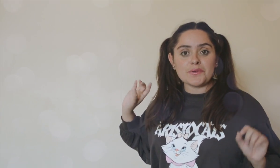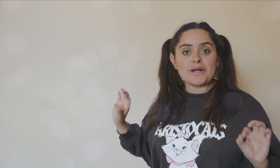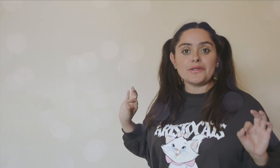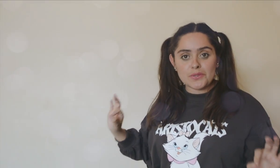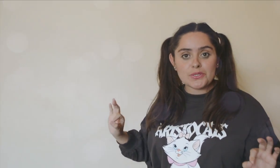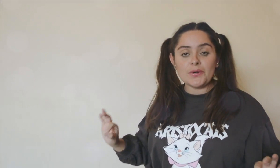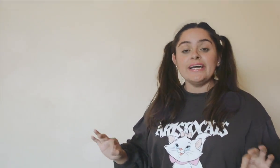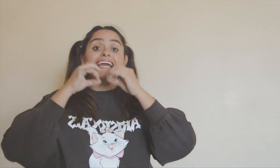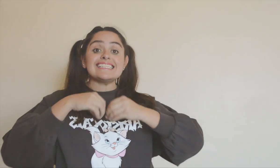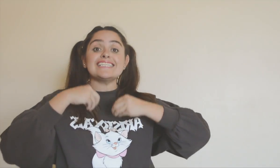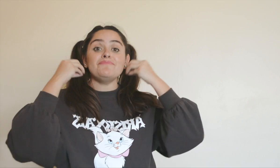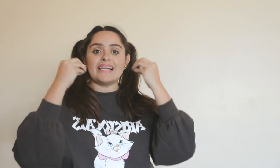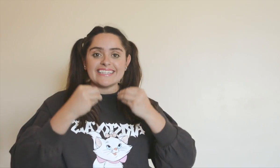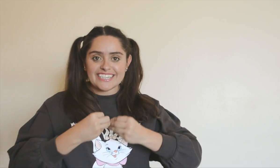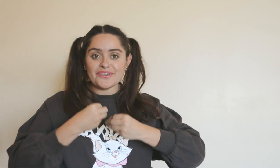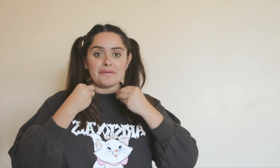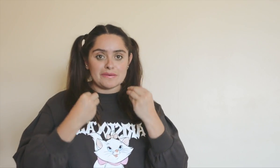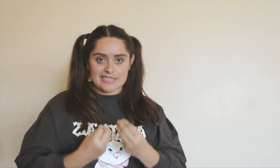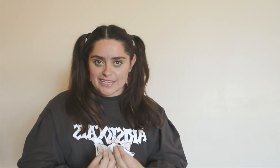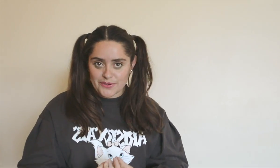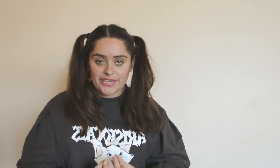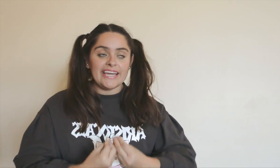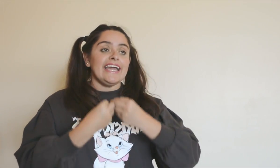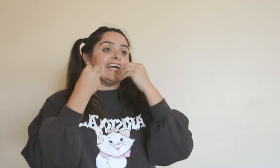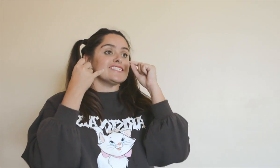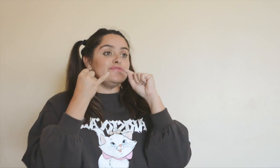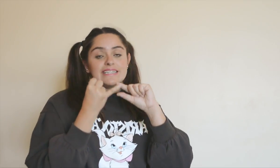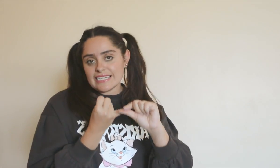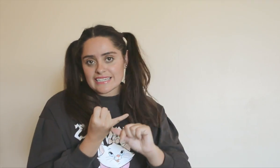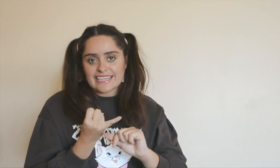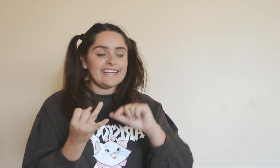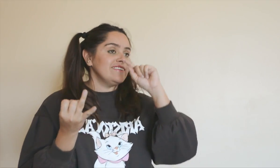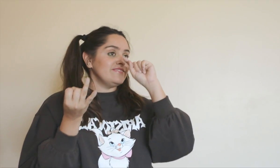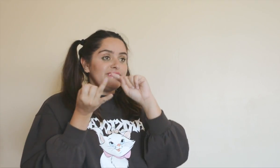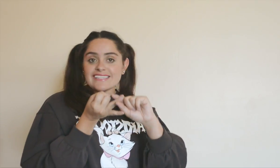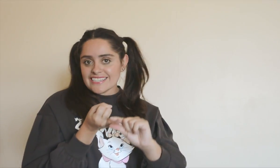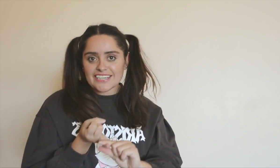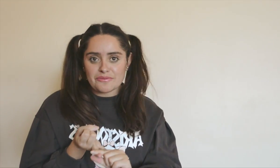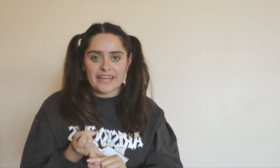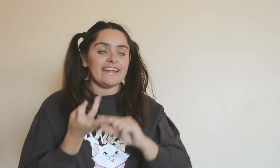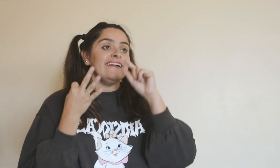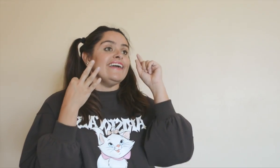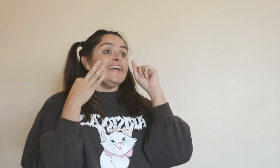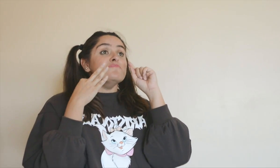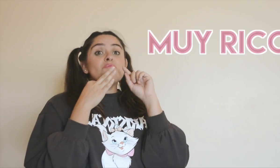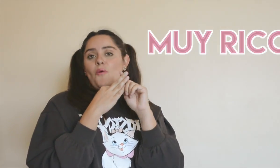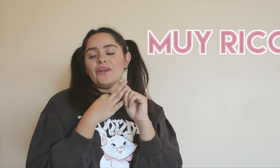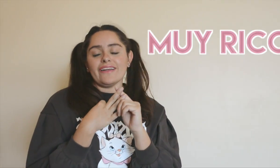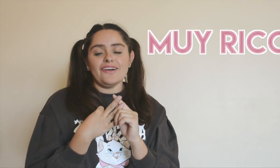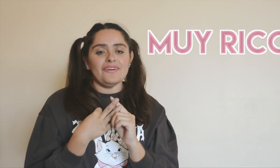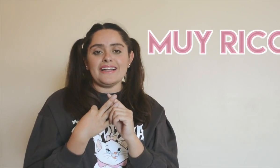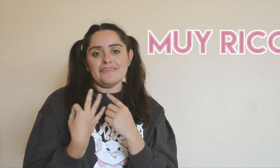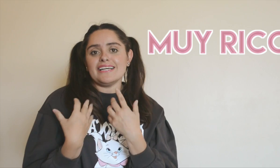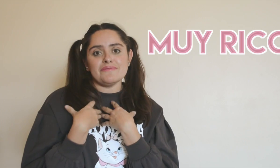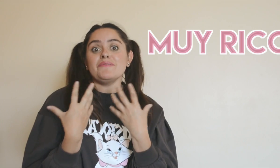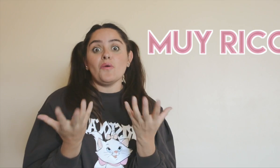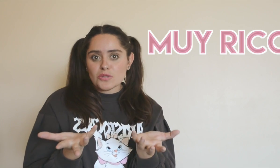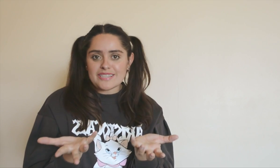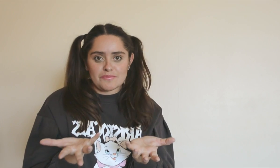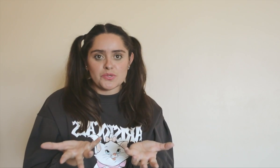un adulto. Este platillo que vamos a hacer hoy es fácil de hacer, fácil de comer, muy rico. La verdad a mí me gusta mucho,